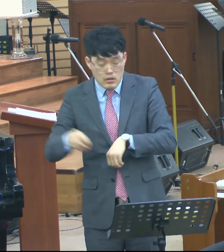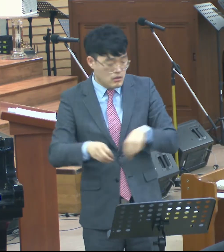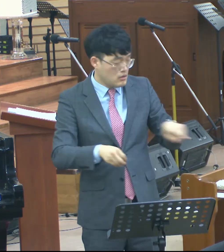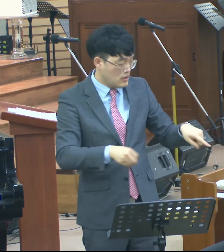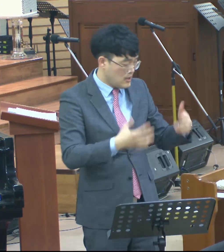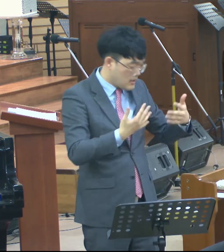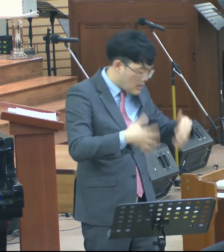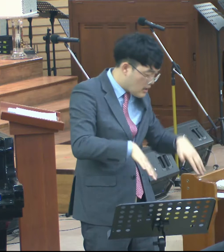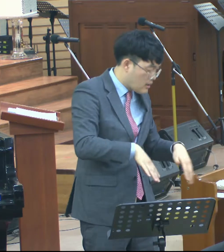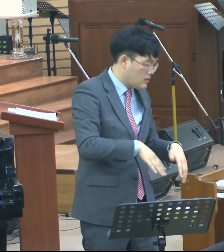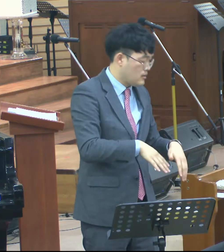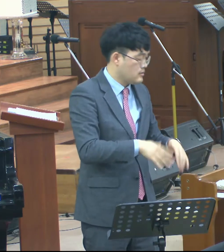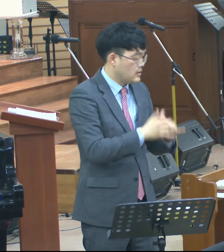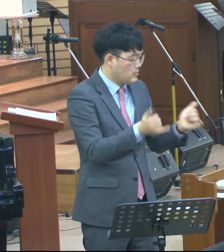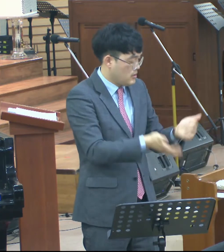신앙이에요. 그게 믿음이에요.